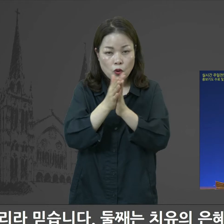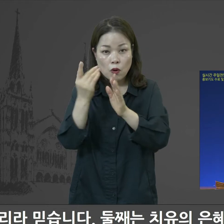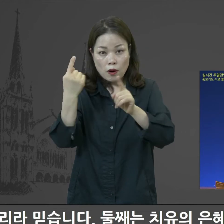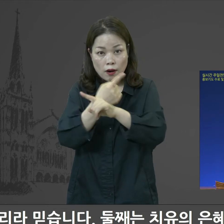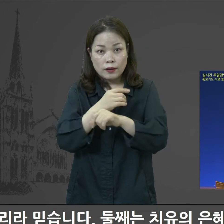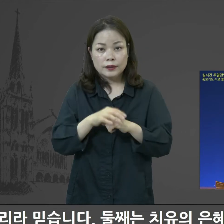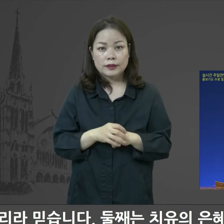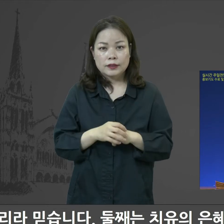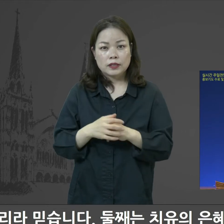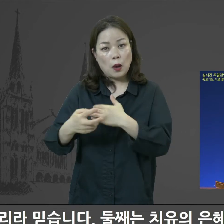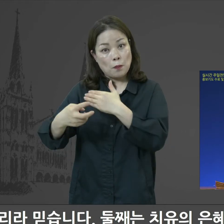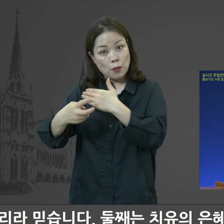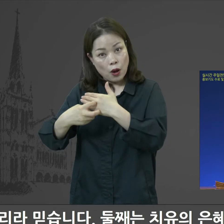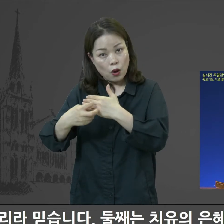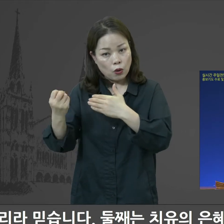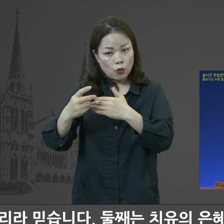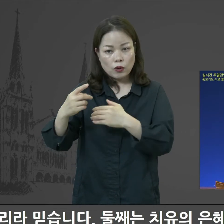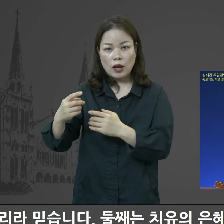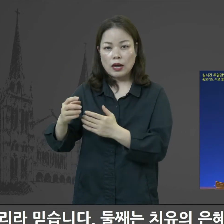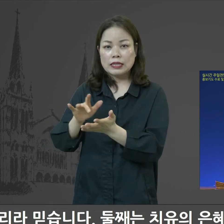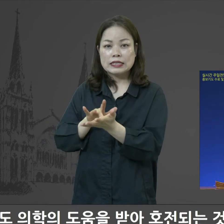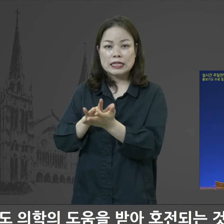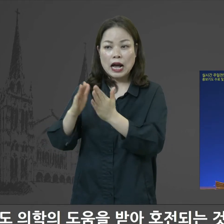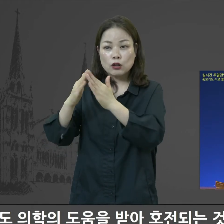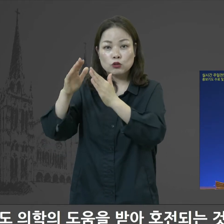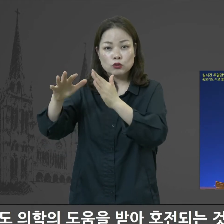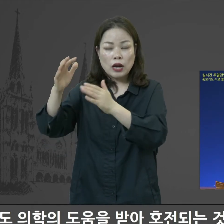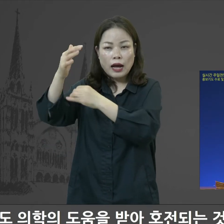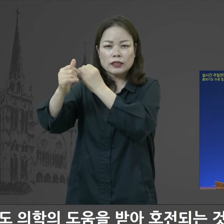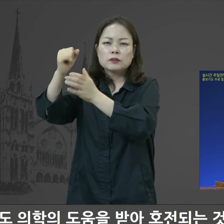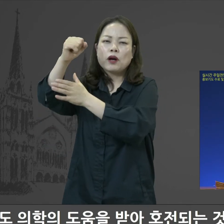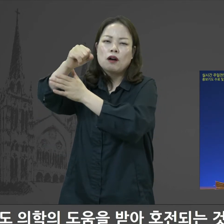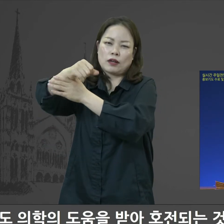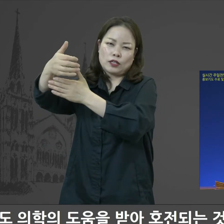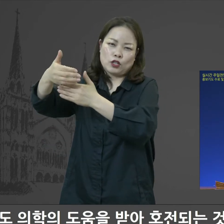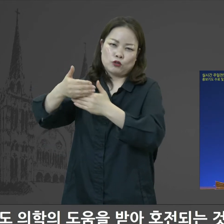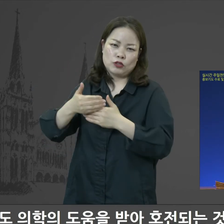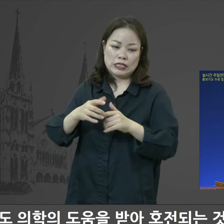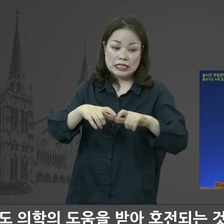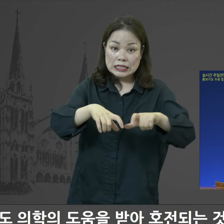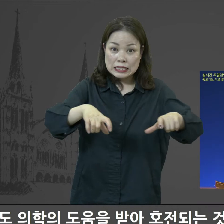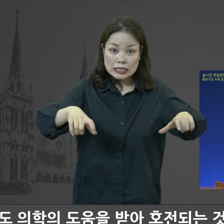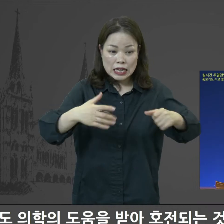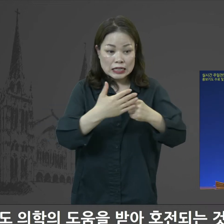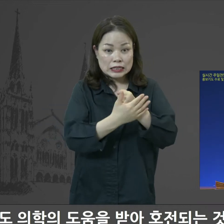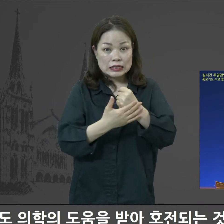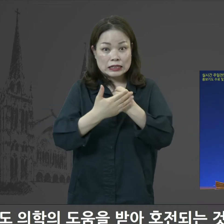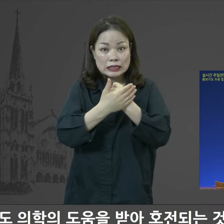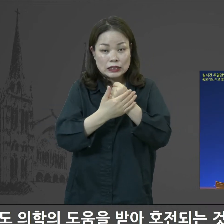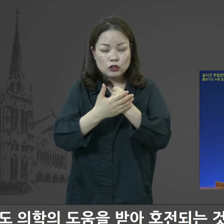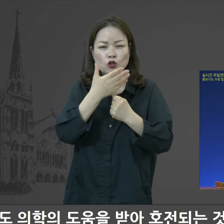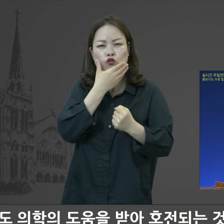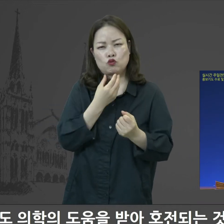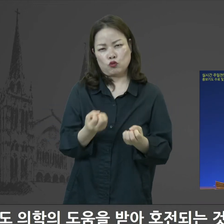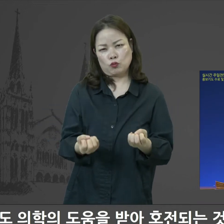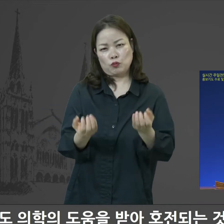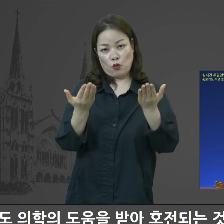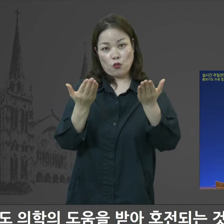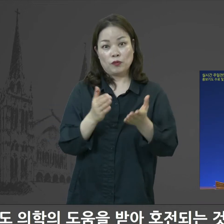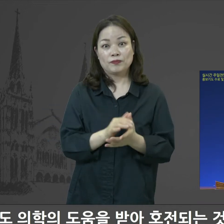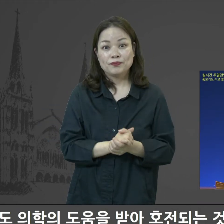병원과 약국은 하나님께서 인류에 허락해 주신 일반 은총의 축복 중에 한